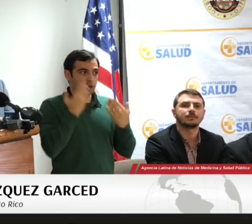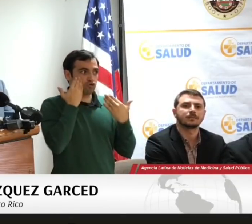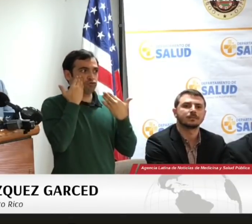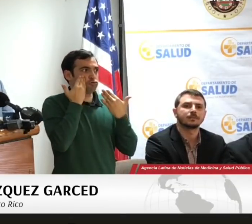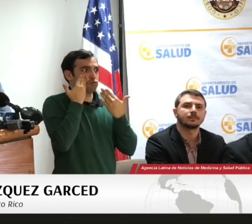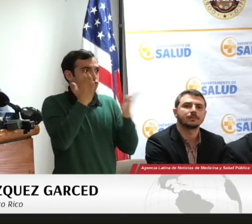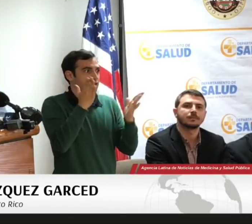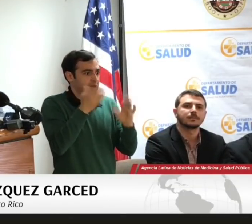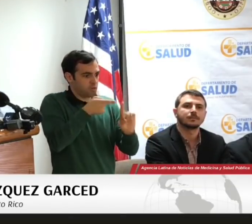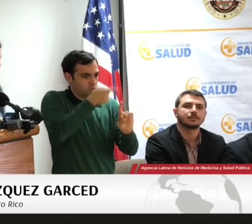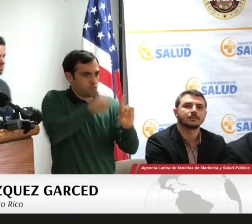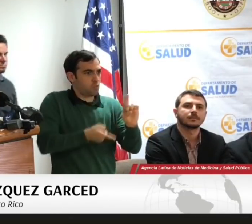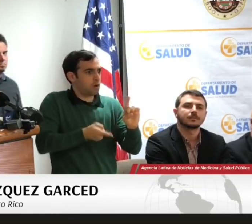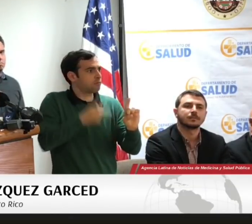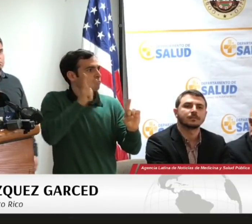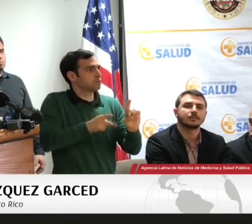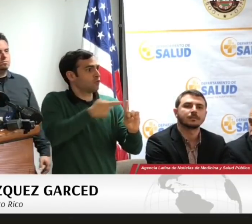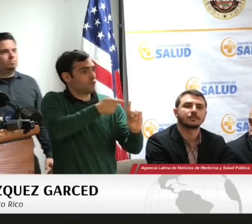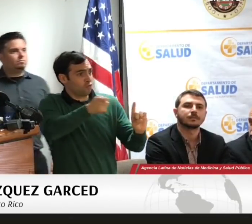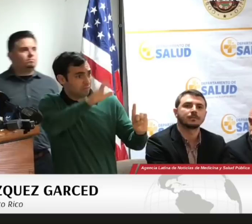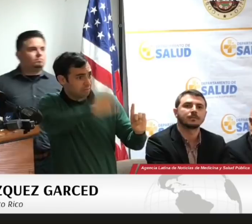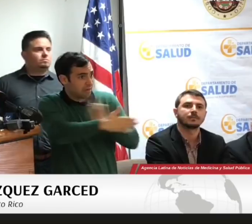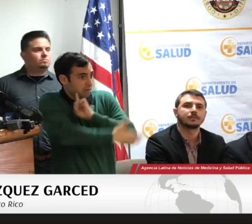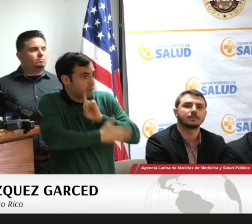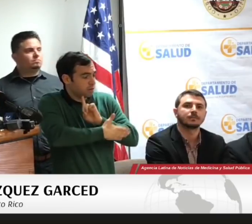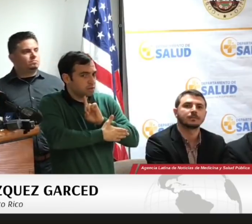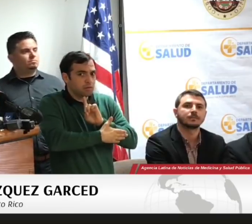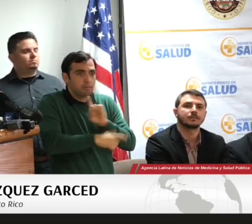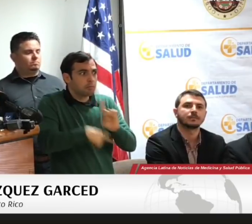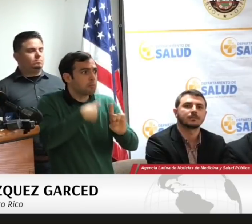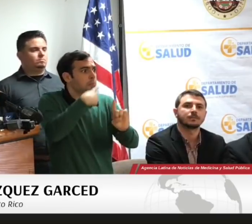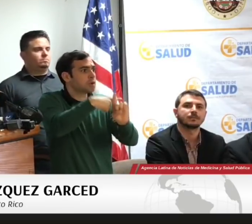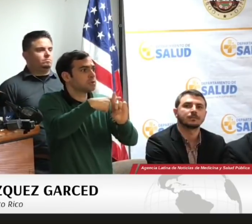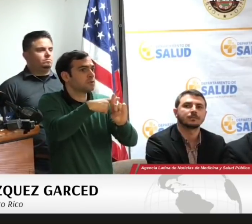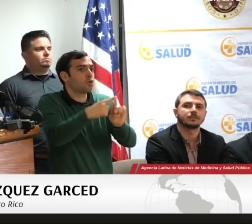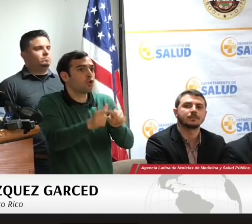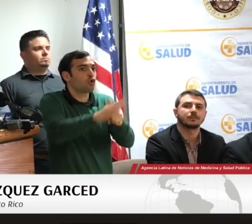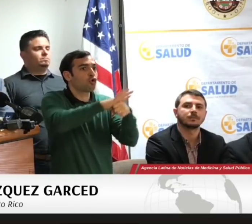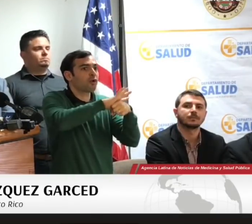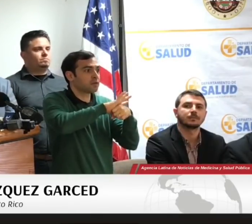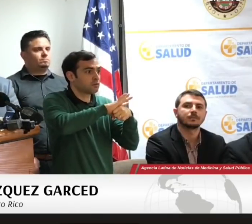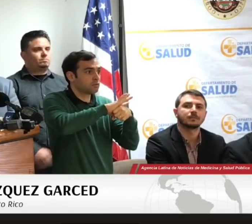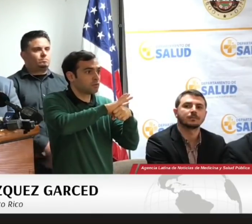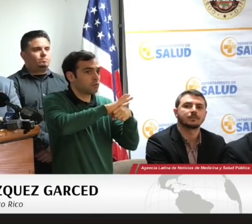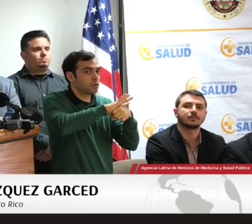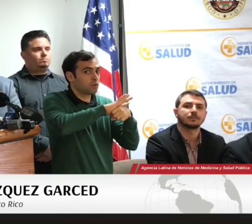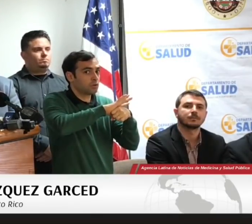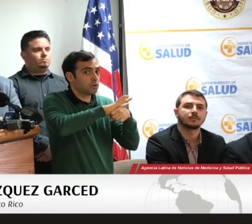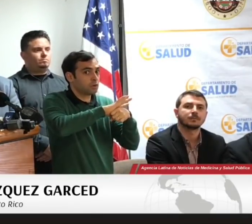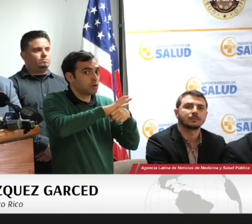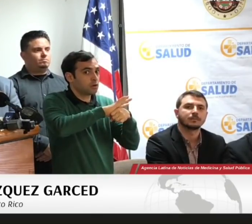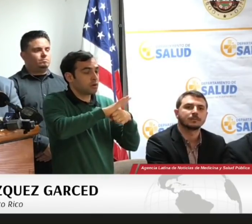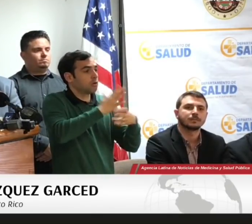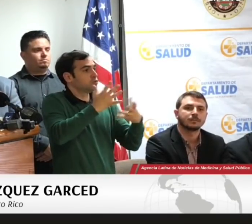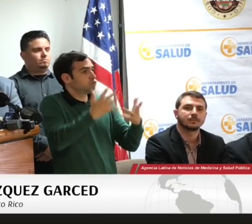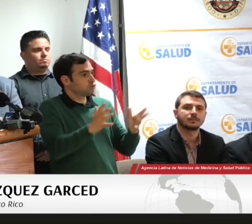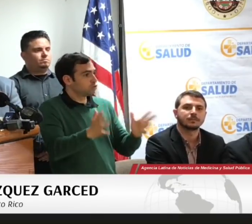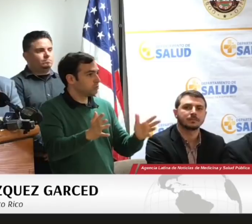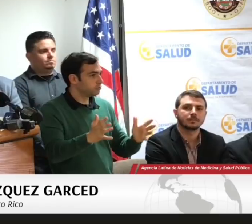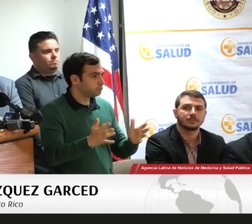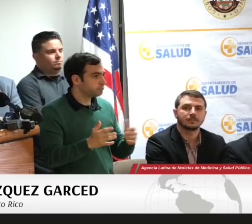uno de sus ciudadanos es positivo a coronavirus, estuvo en Puerto Rico y llegó allá. Bueno,